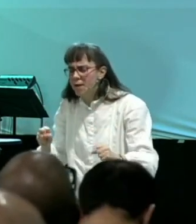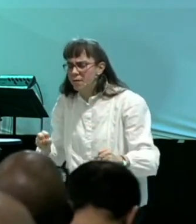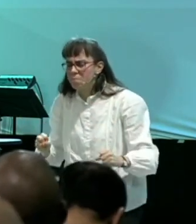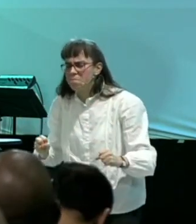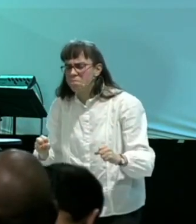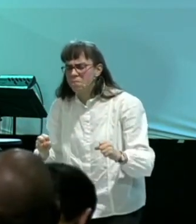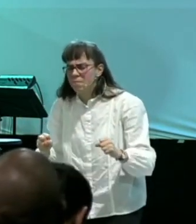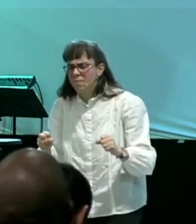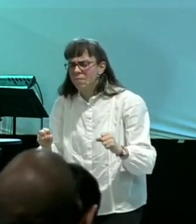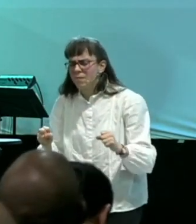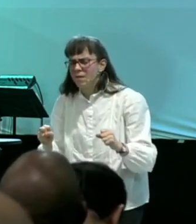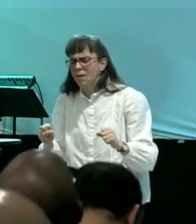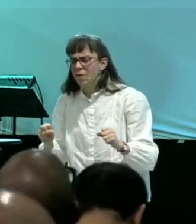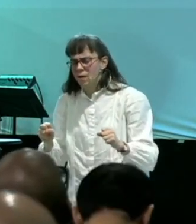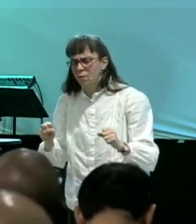your prayers.